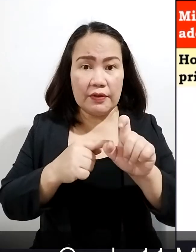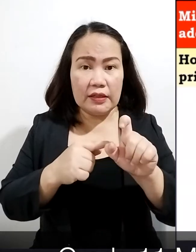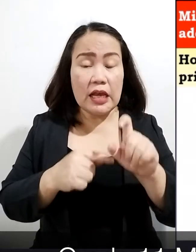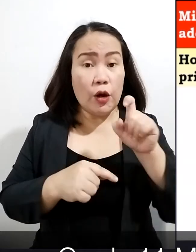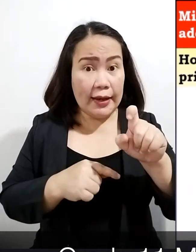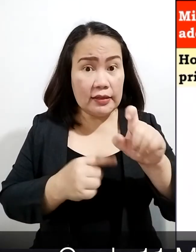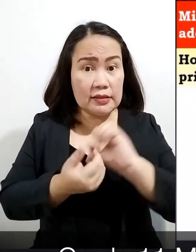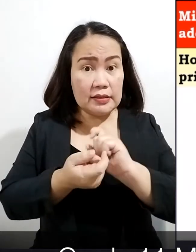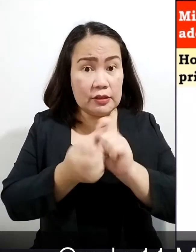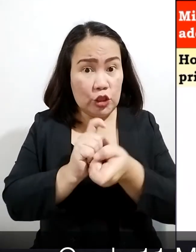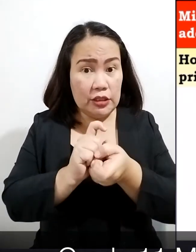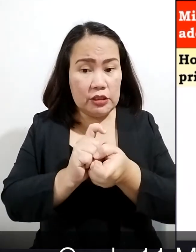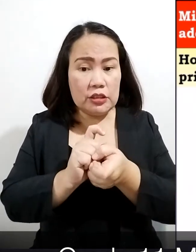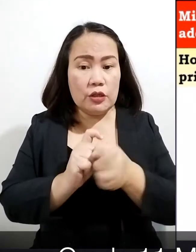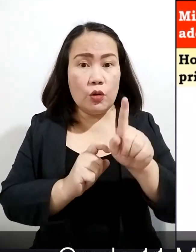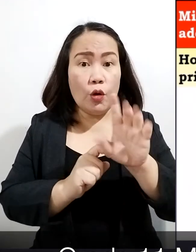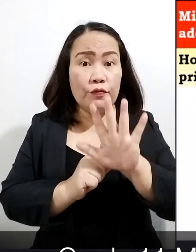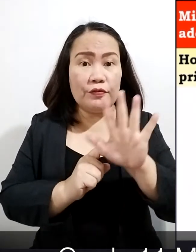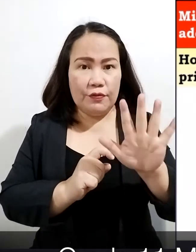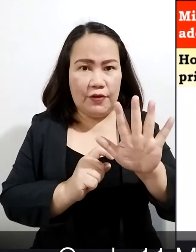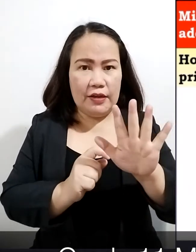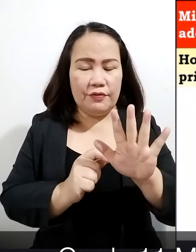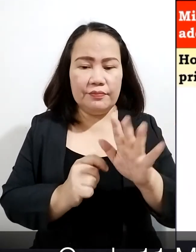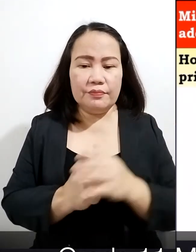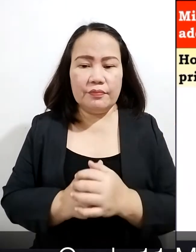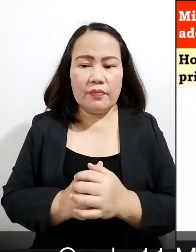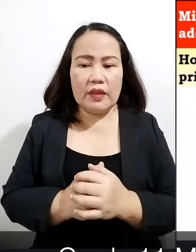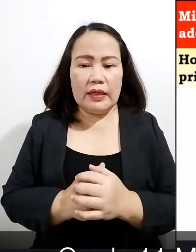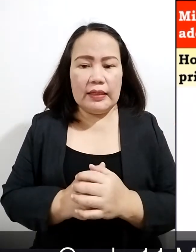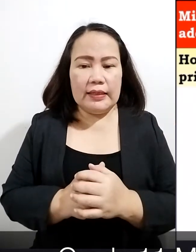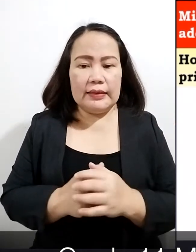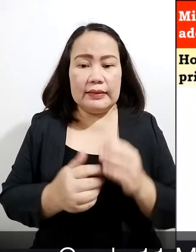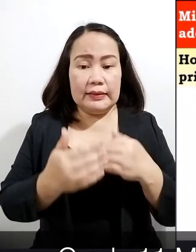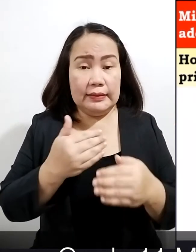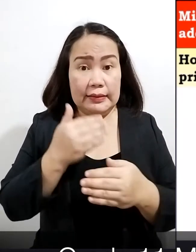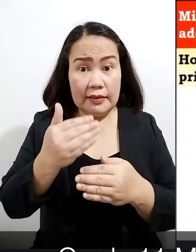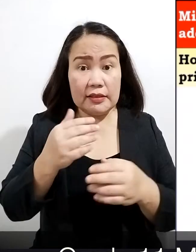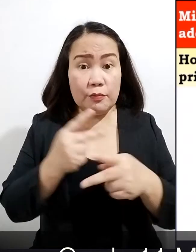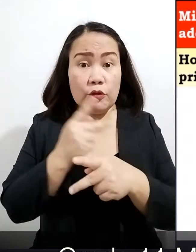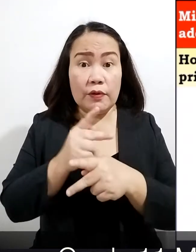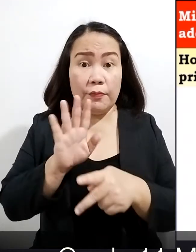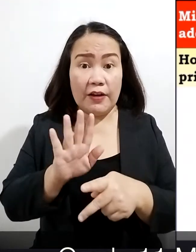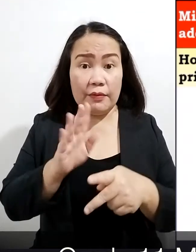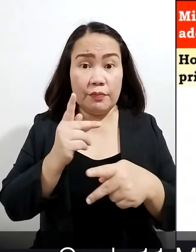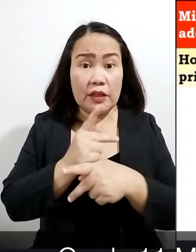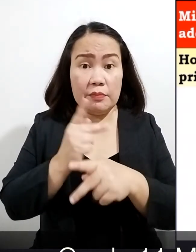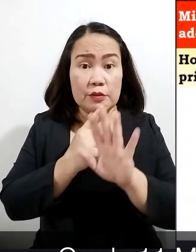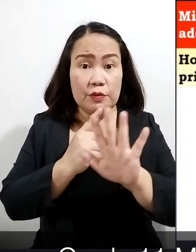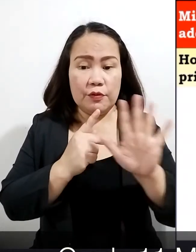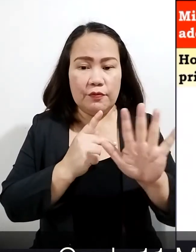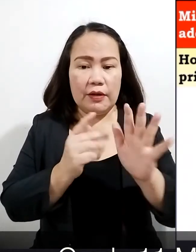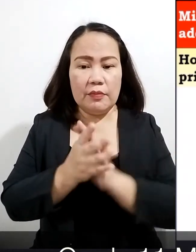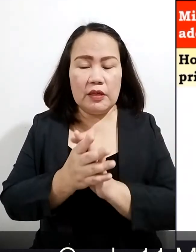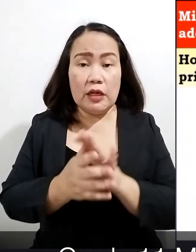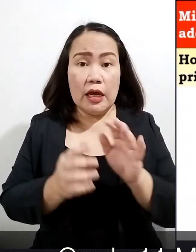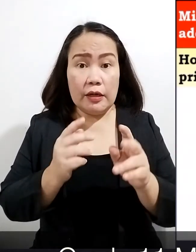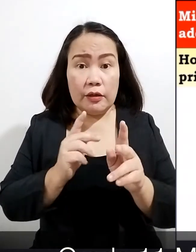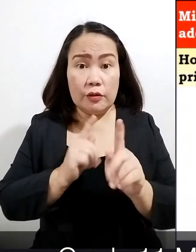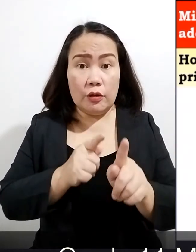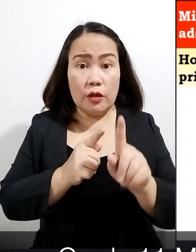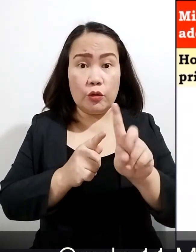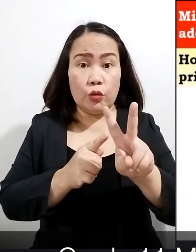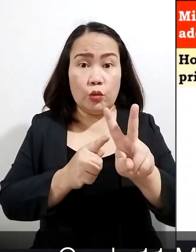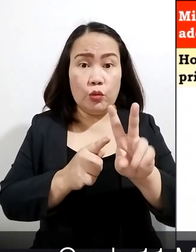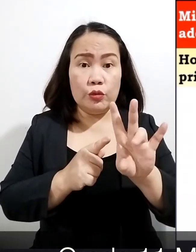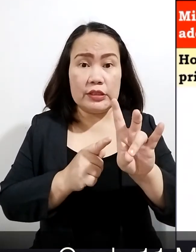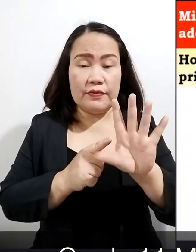55. So, magiging ganito yan. Okay, next. Multiply natin yung 5 at yung 55.